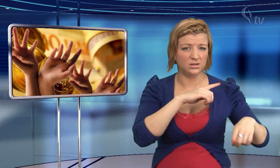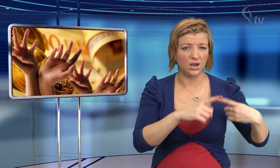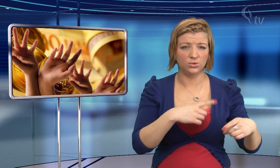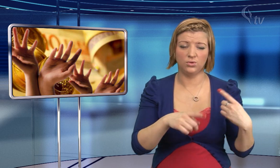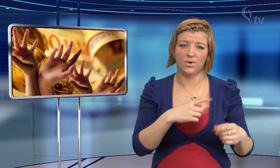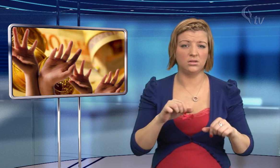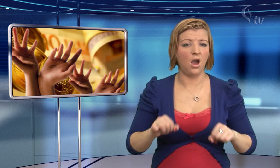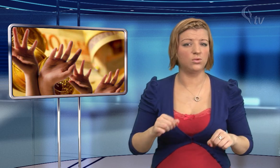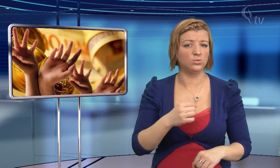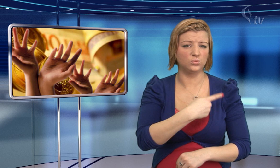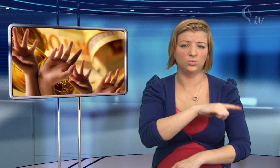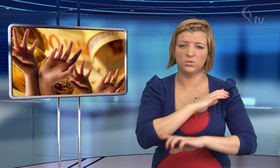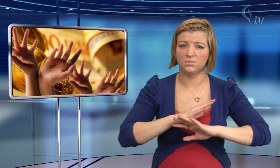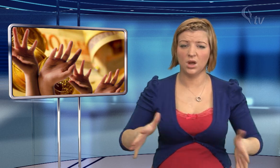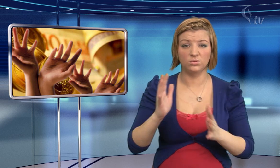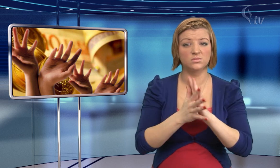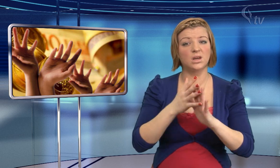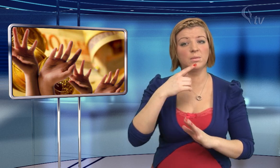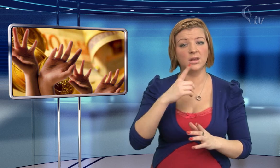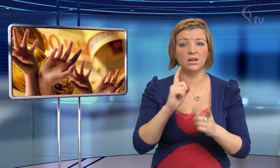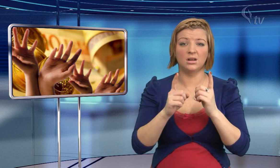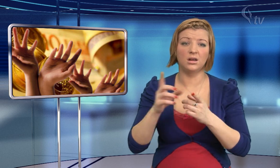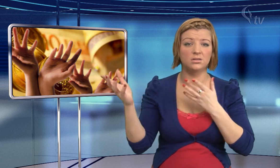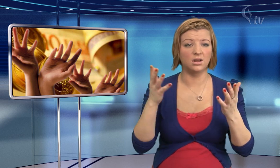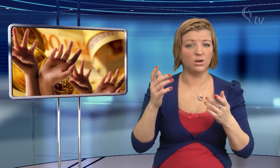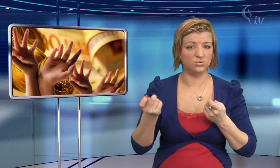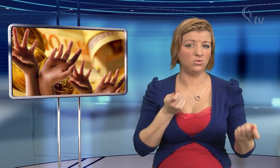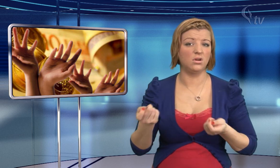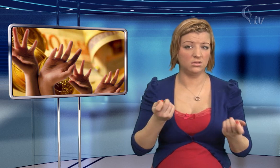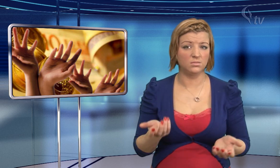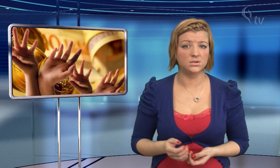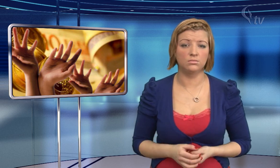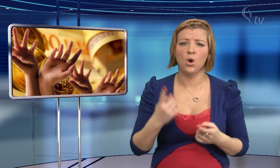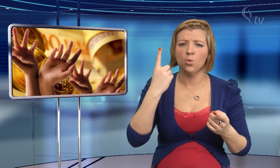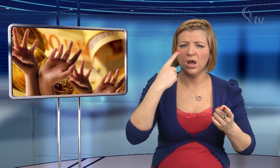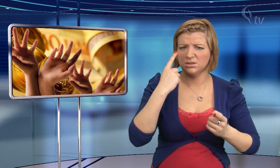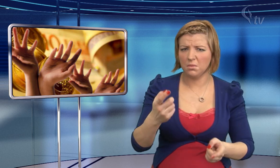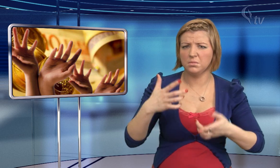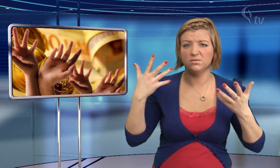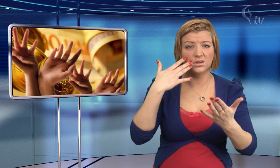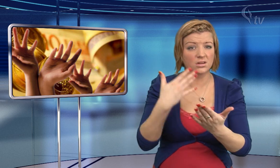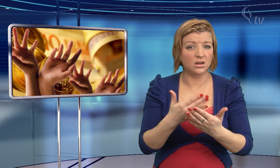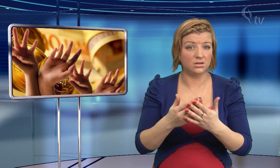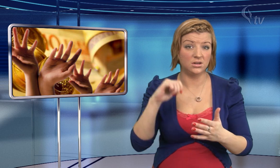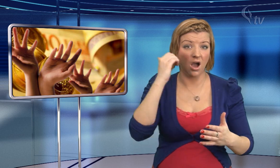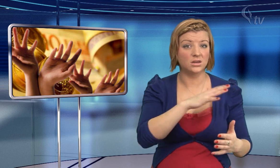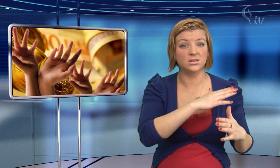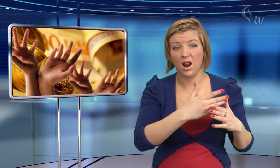linna jätkuvat haldussuutmatust viipekeele tõlketeenuse korraldamisel. Mille üheks silmapaistvaks näiteks on aasta